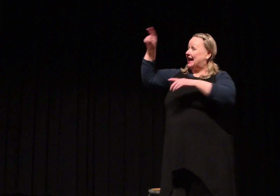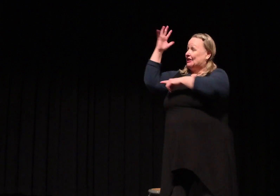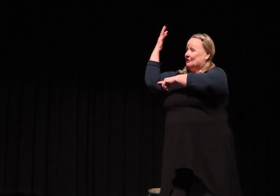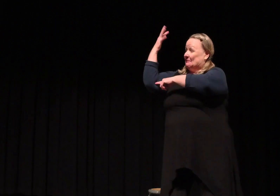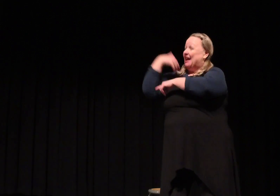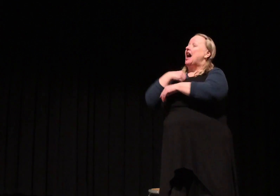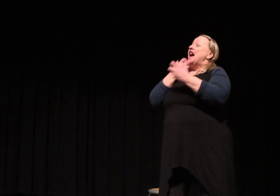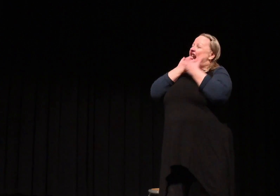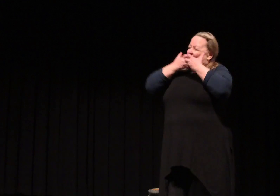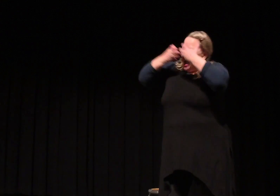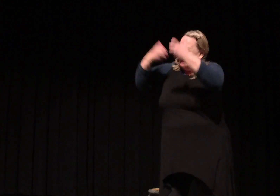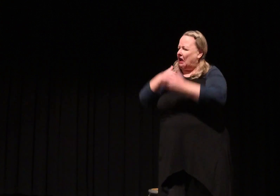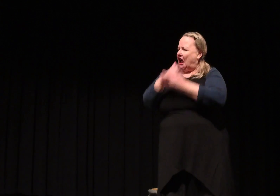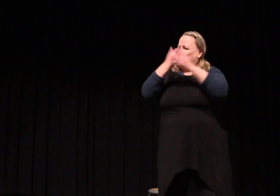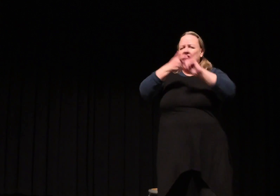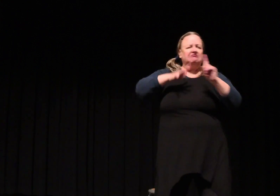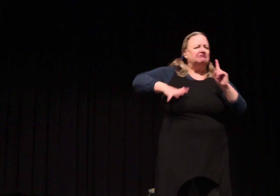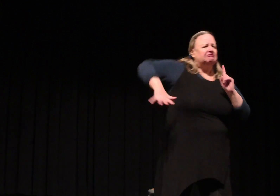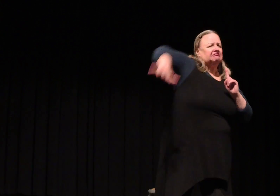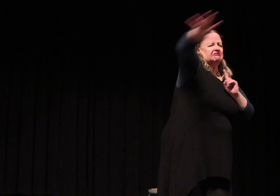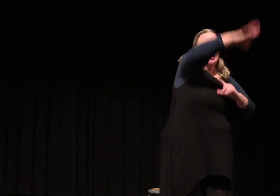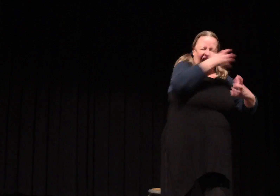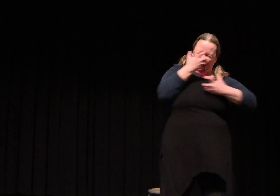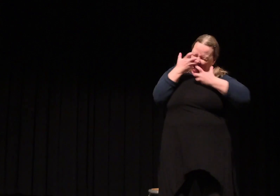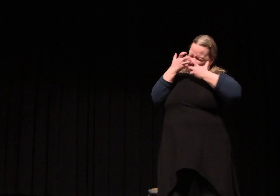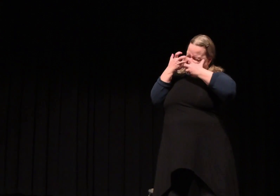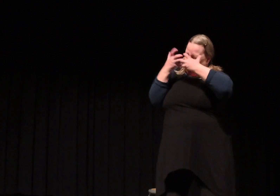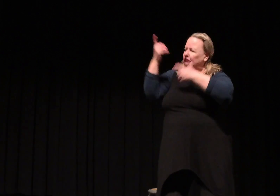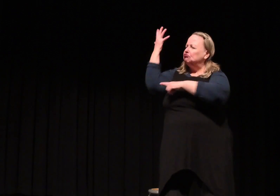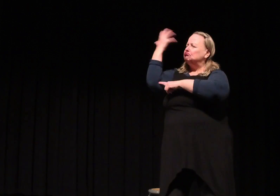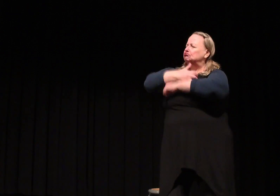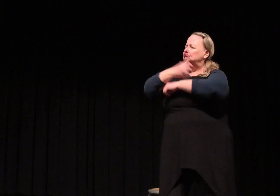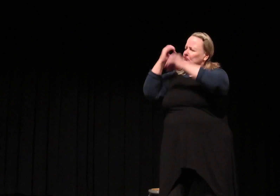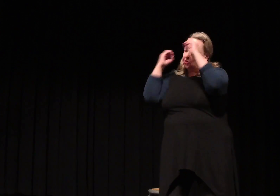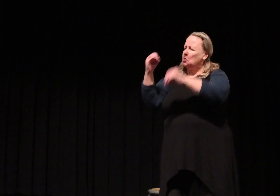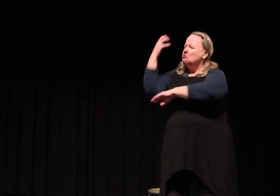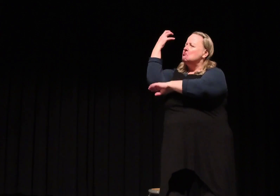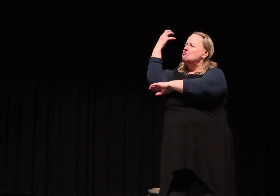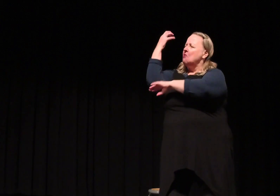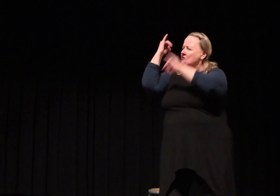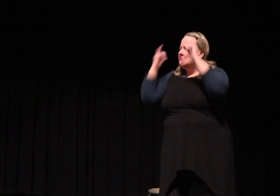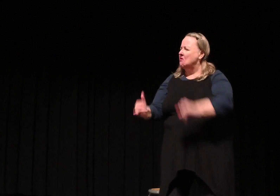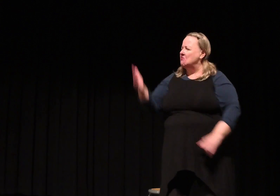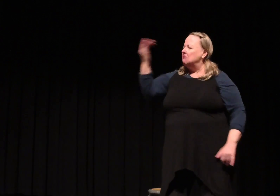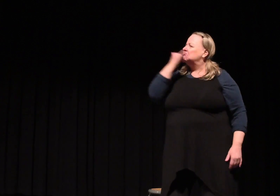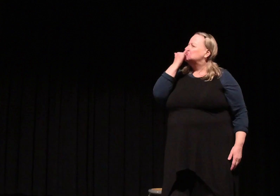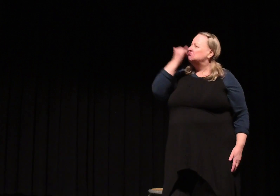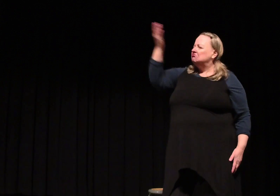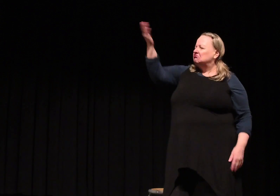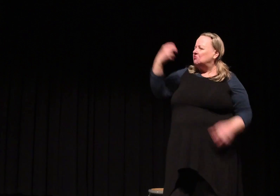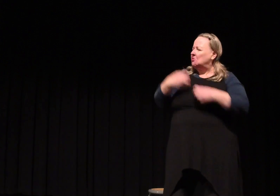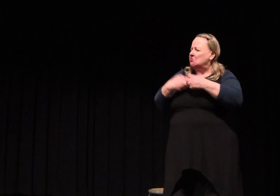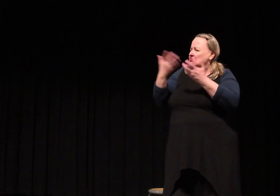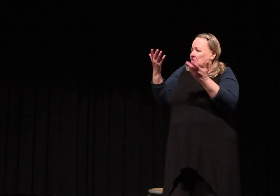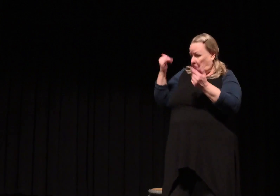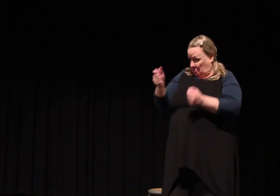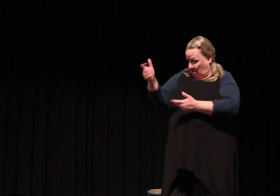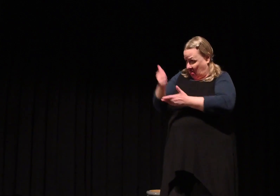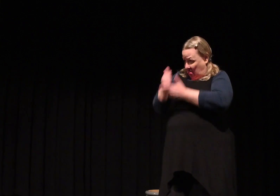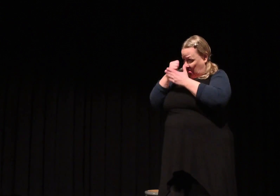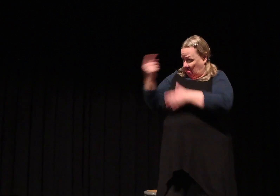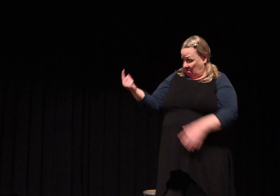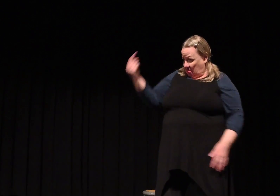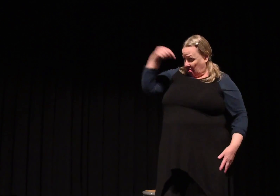Alors, c'est ça, j'essaie de crier, là, à l'arbre. Tu sais, on a fait ça depuis tantôt, là, mais cet arbre-là, là, il est têtu, là. Il